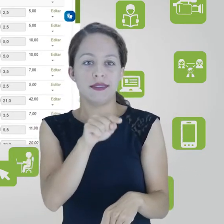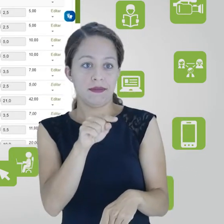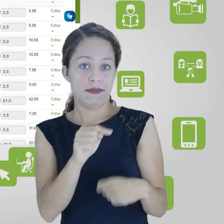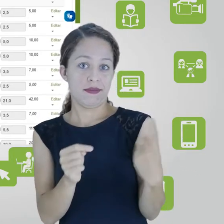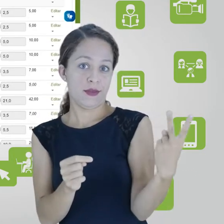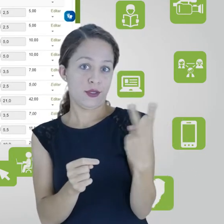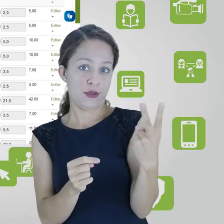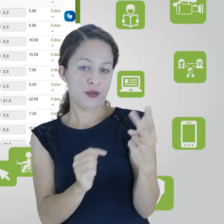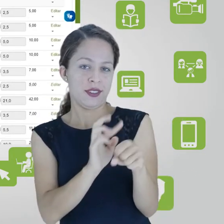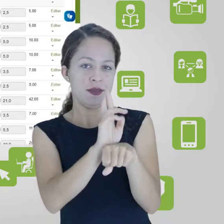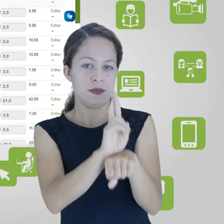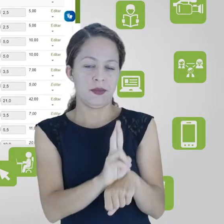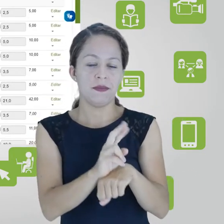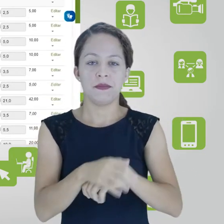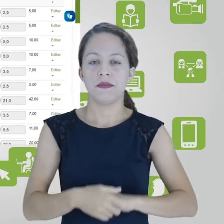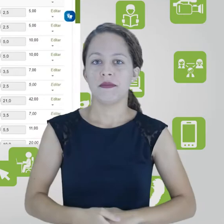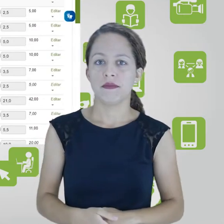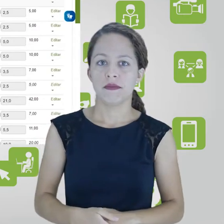recuperação